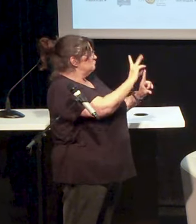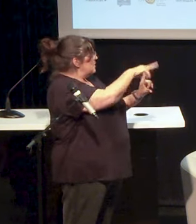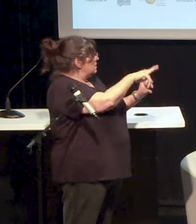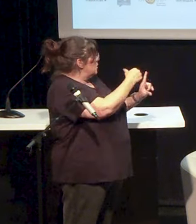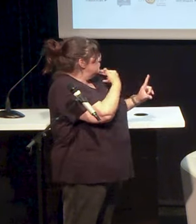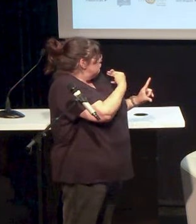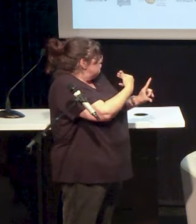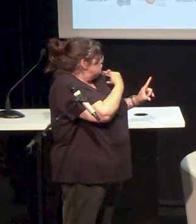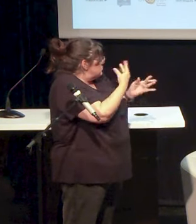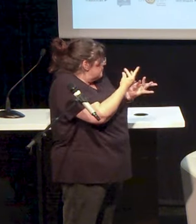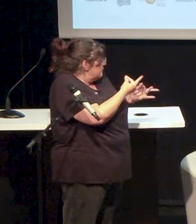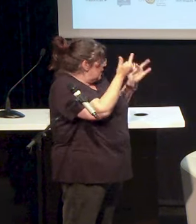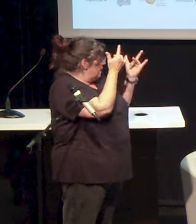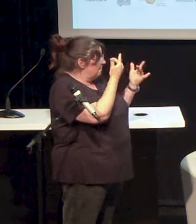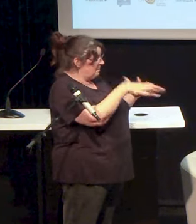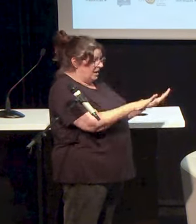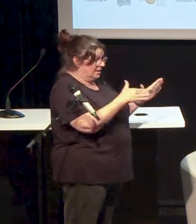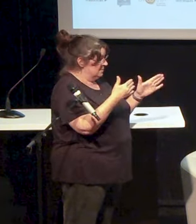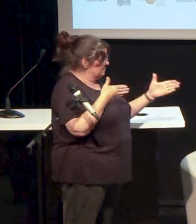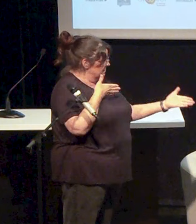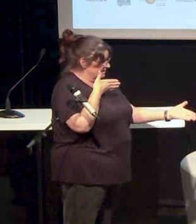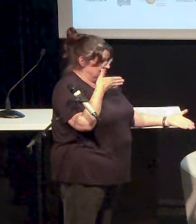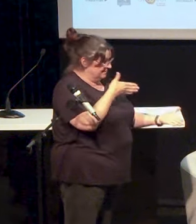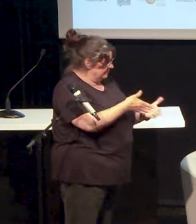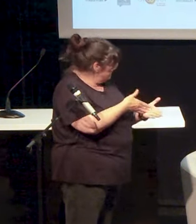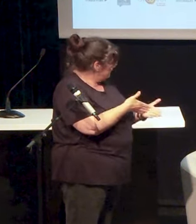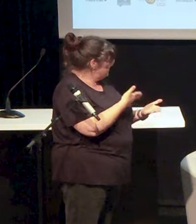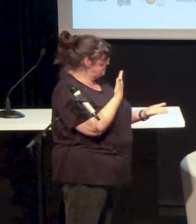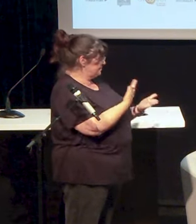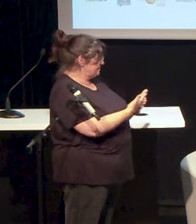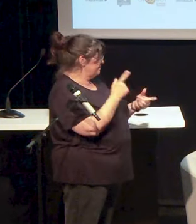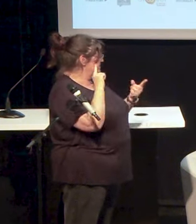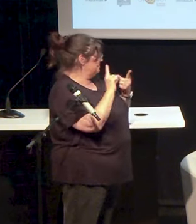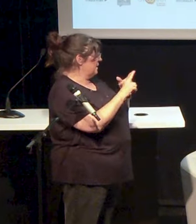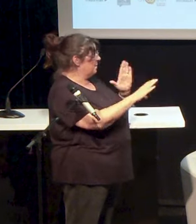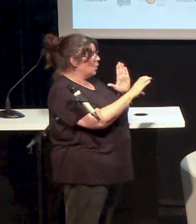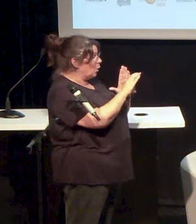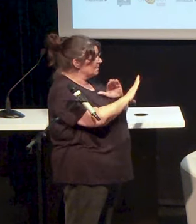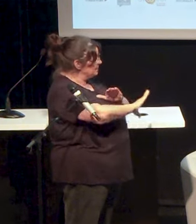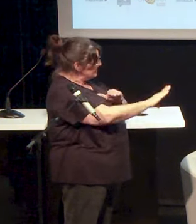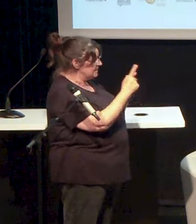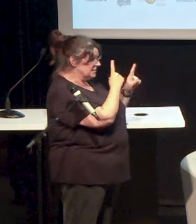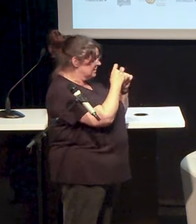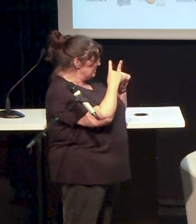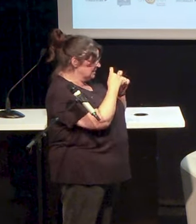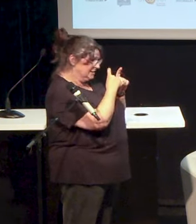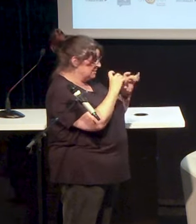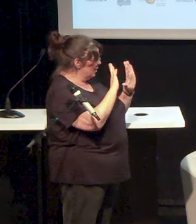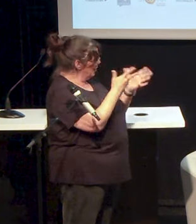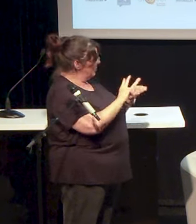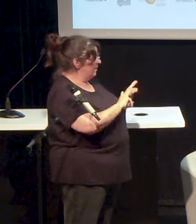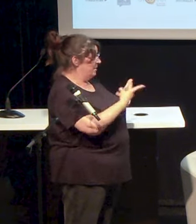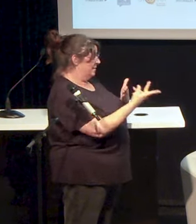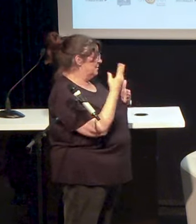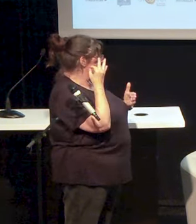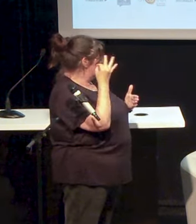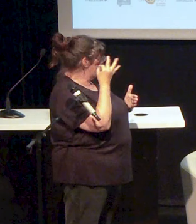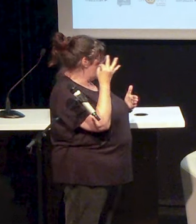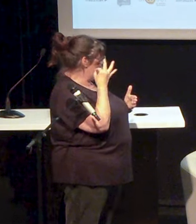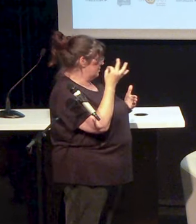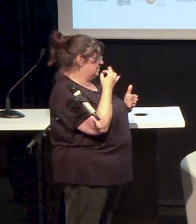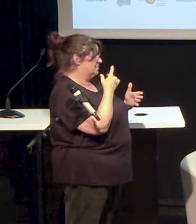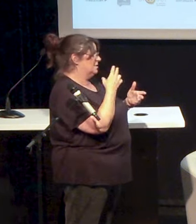très performants, mais on est confronté également à ce problème donc, de permettre donc, du